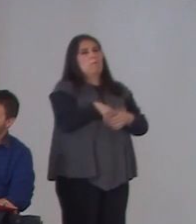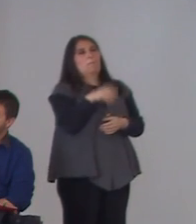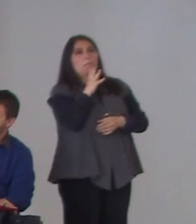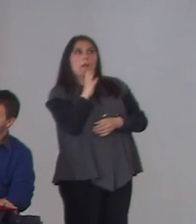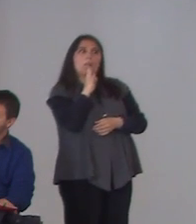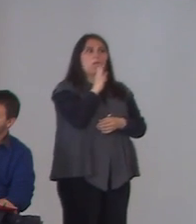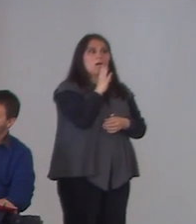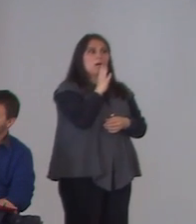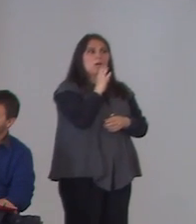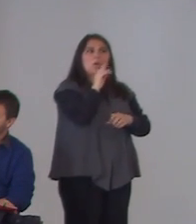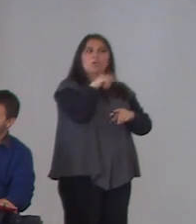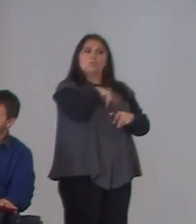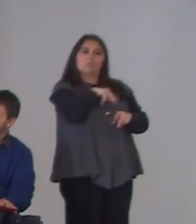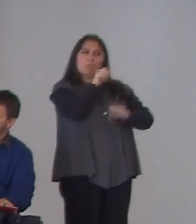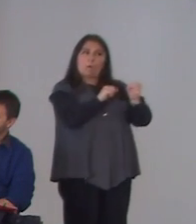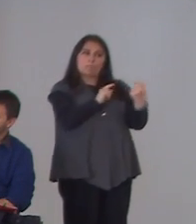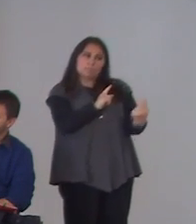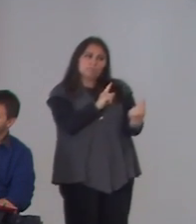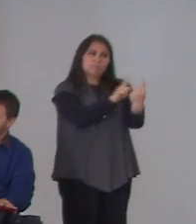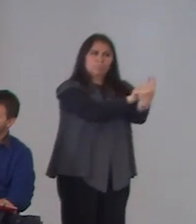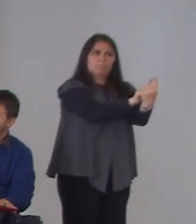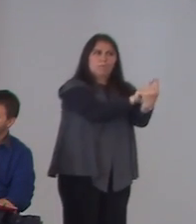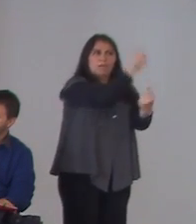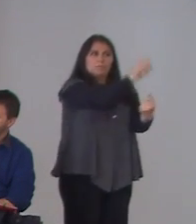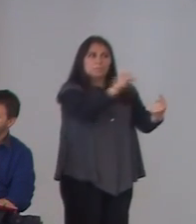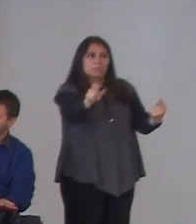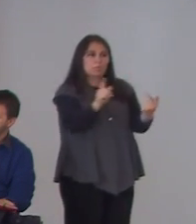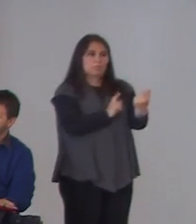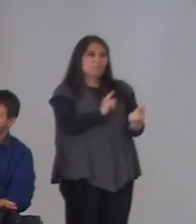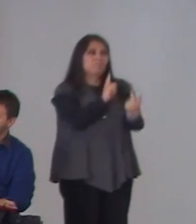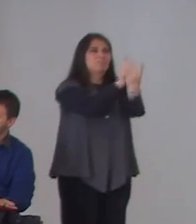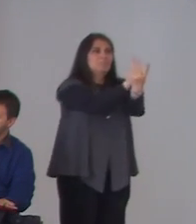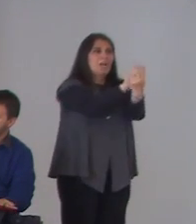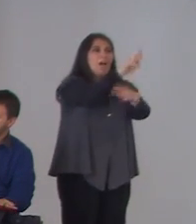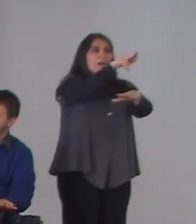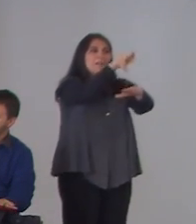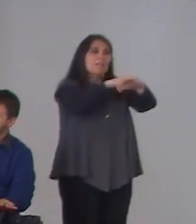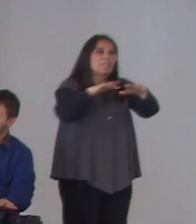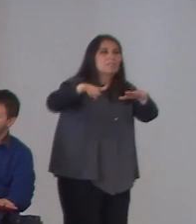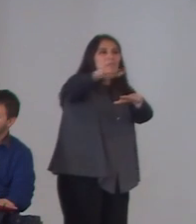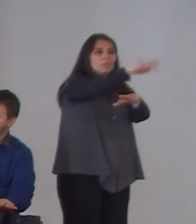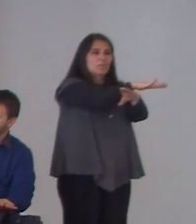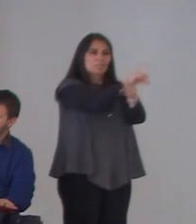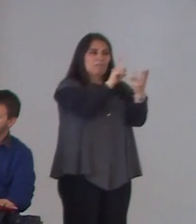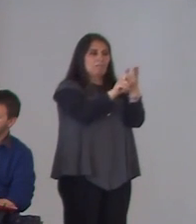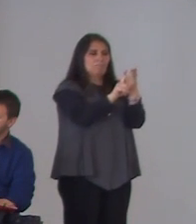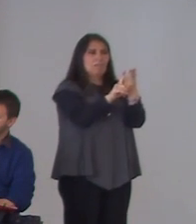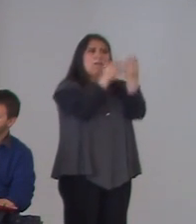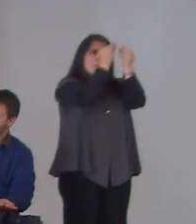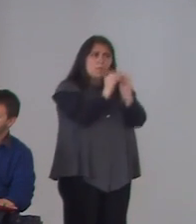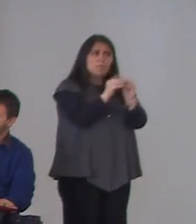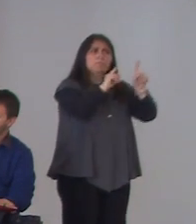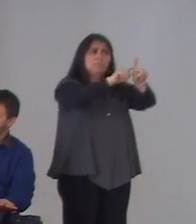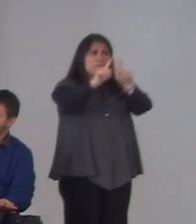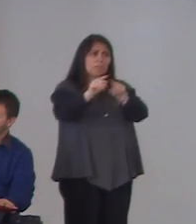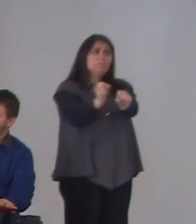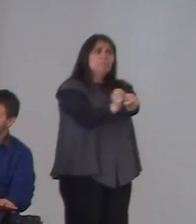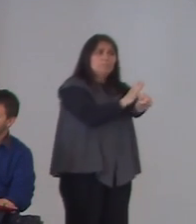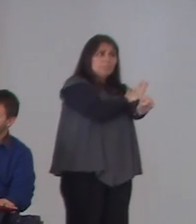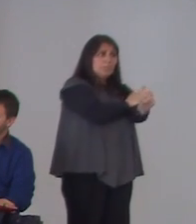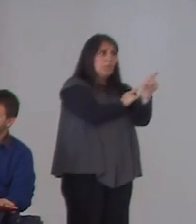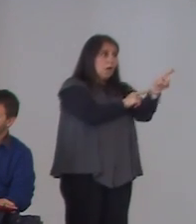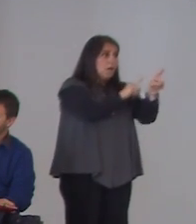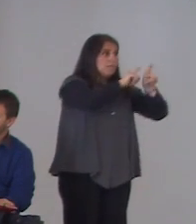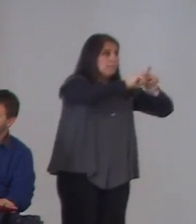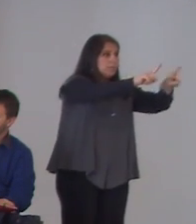hay otras formas de acercarnos a los sujetos, hay otras formas de acercarnos a la naturaleza, hay otras maneras de sensibilizarnos justamente con esa diferencia